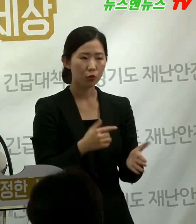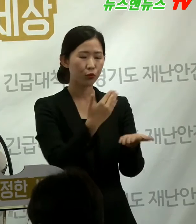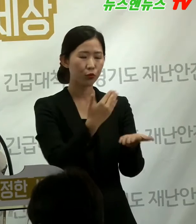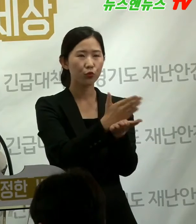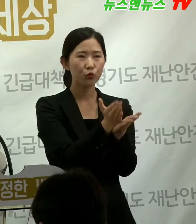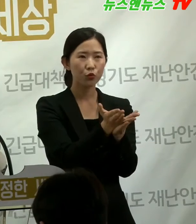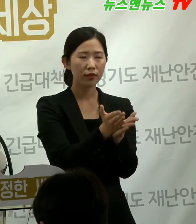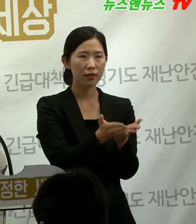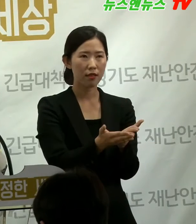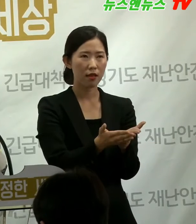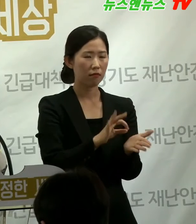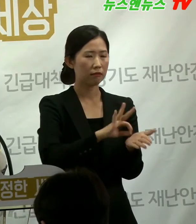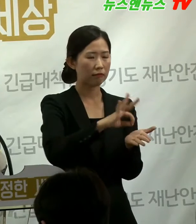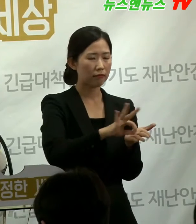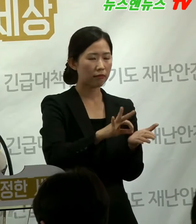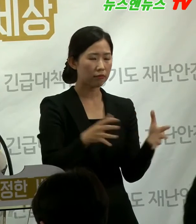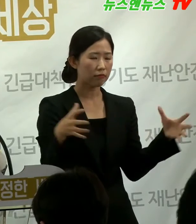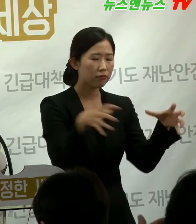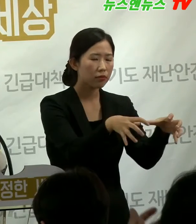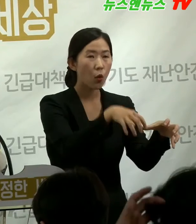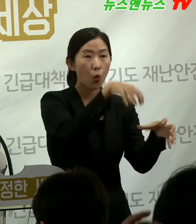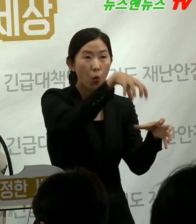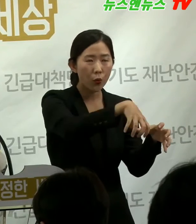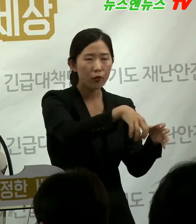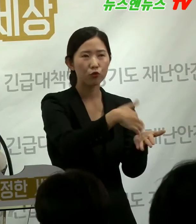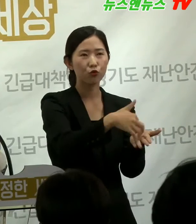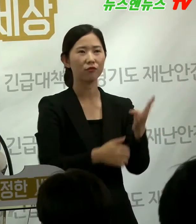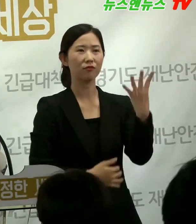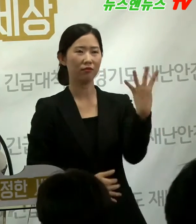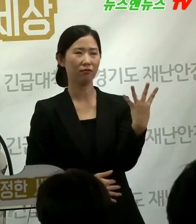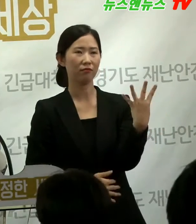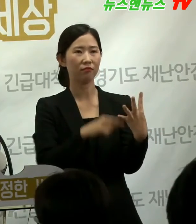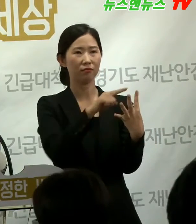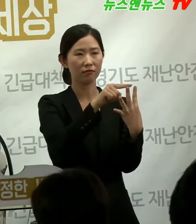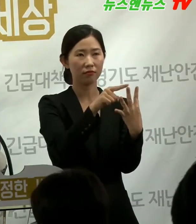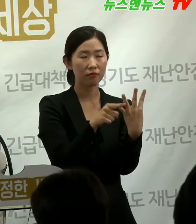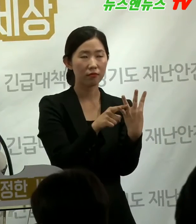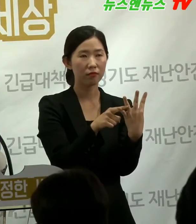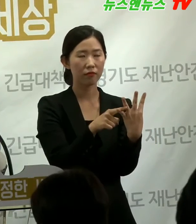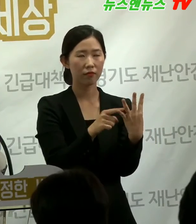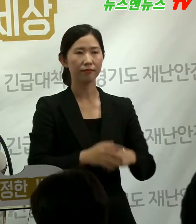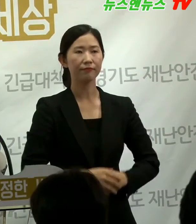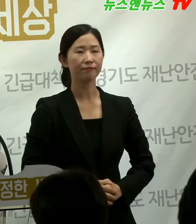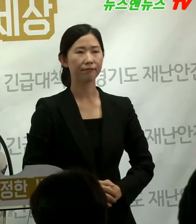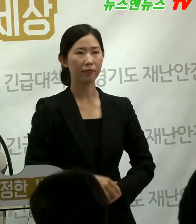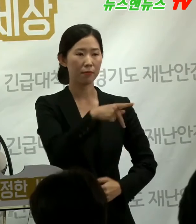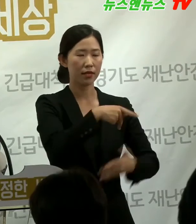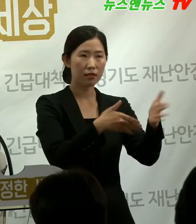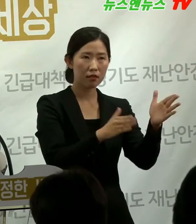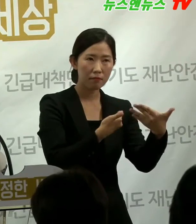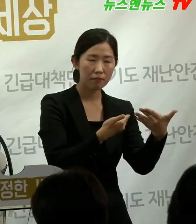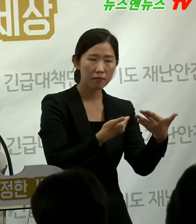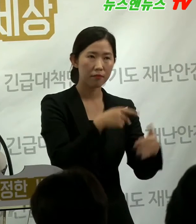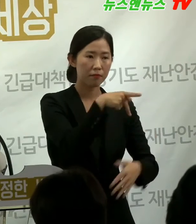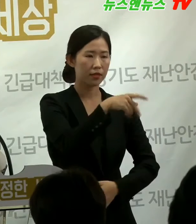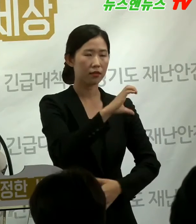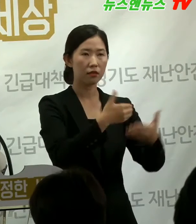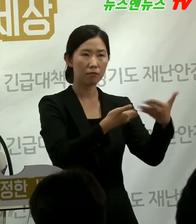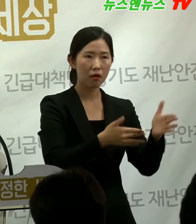한정하고 대상 업종 중에는 예를 들면 그 외 업종 중에서도 제한이 필요하다고